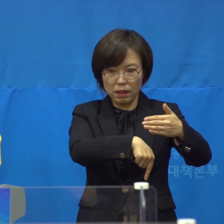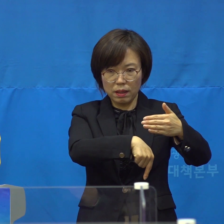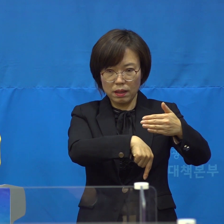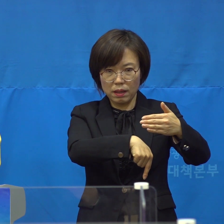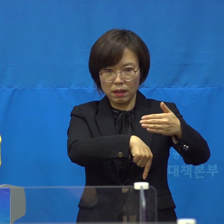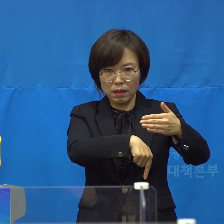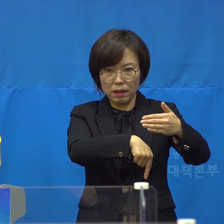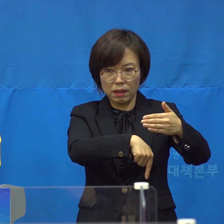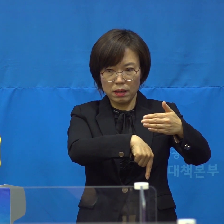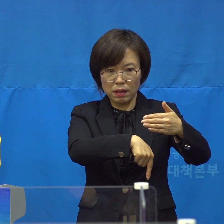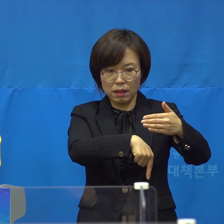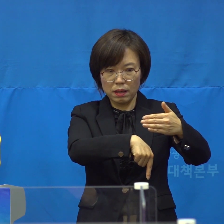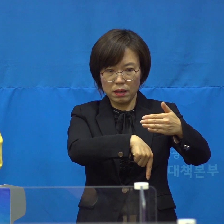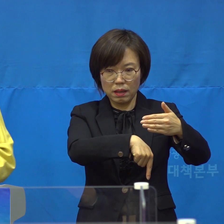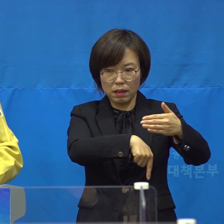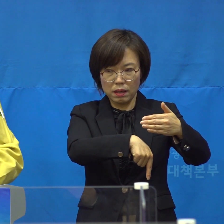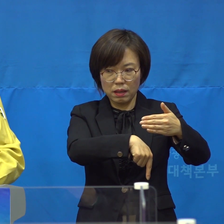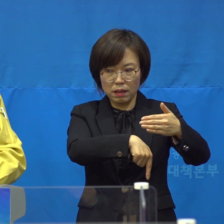지금 그